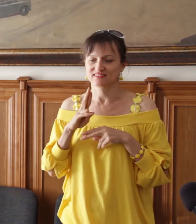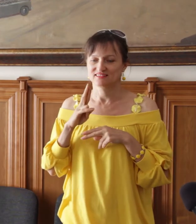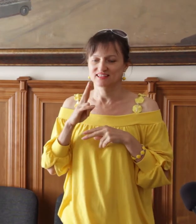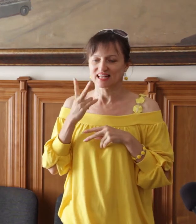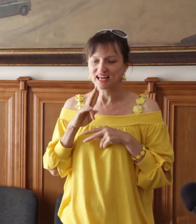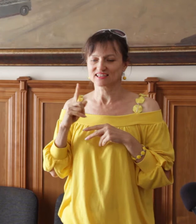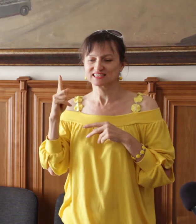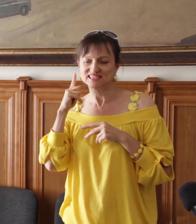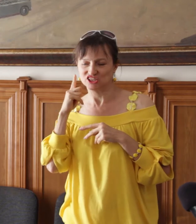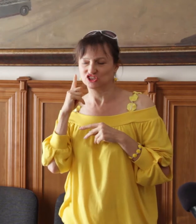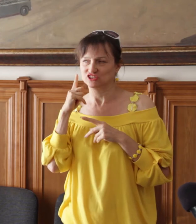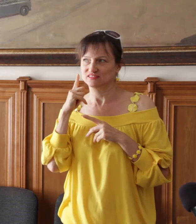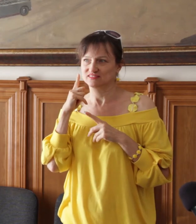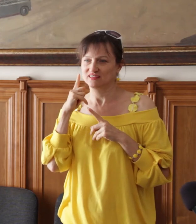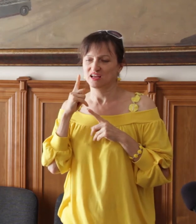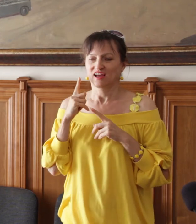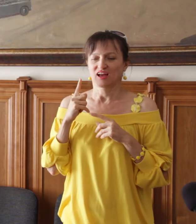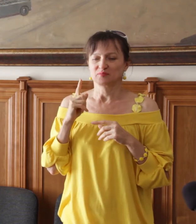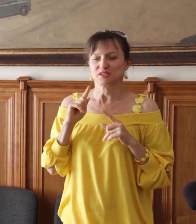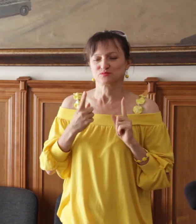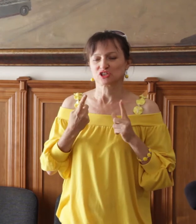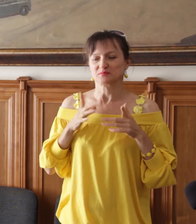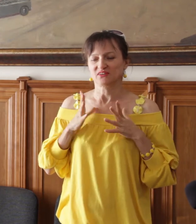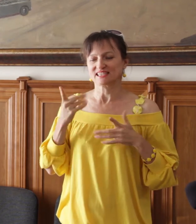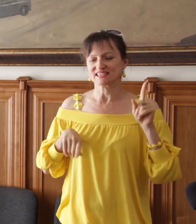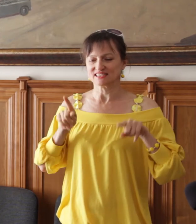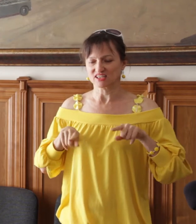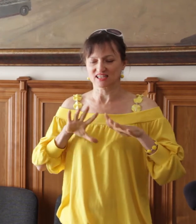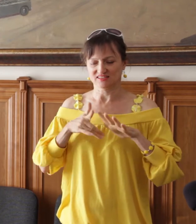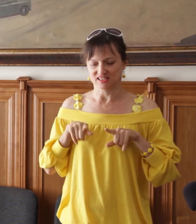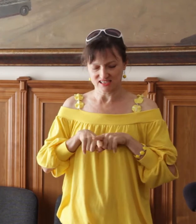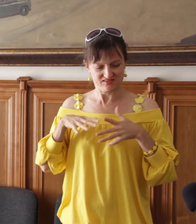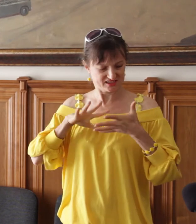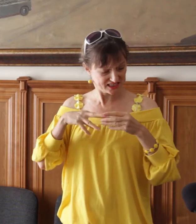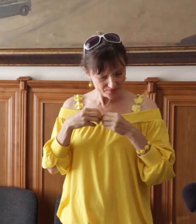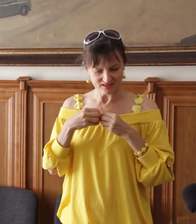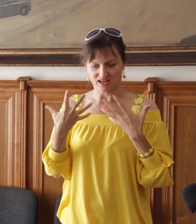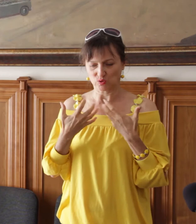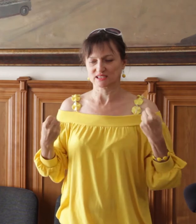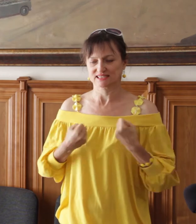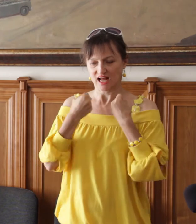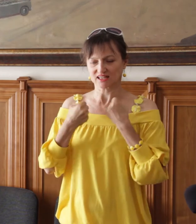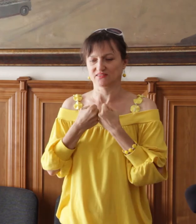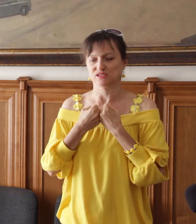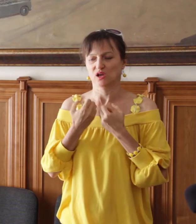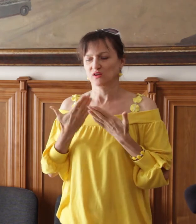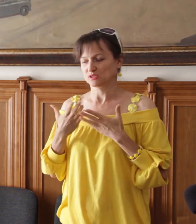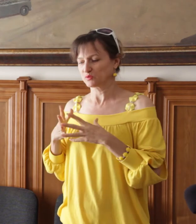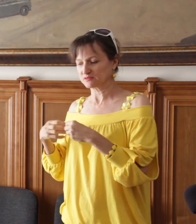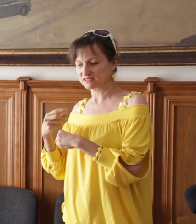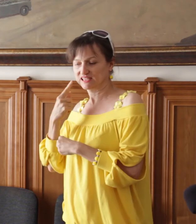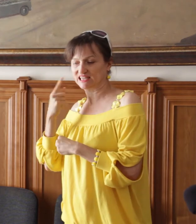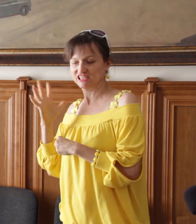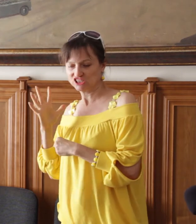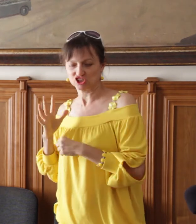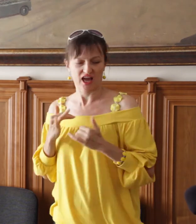поучительное очень, для слышащих людей больше поучительное. Потому что действительно бывают такие ситуации в семьях, когда я